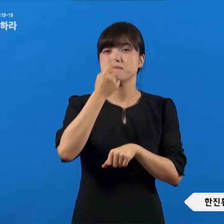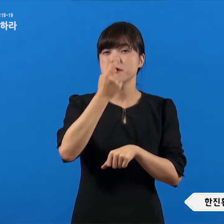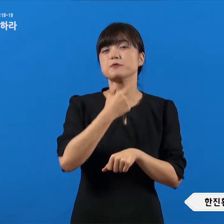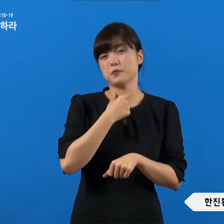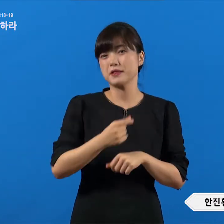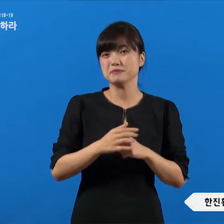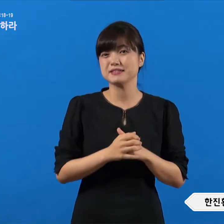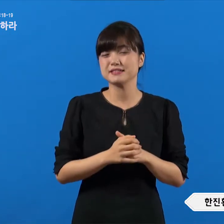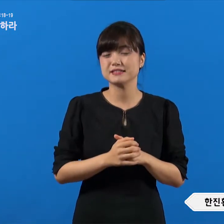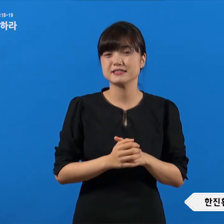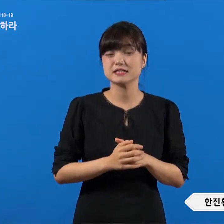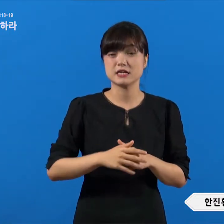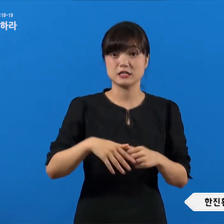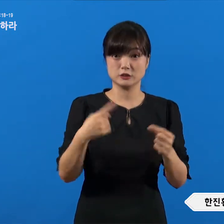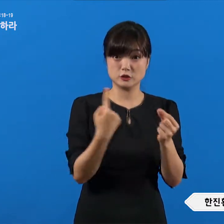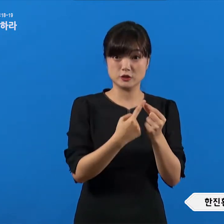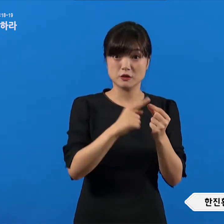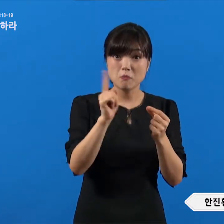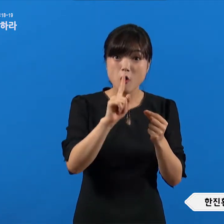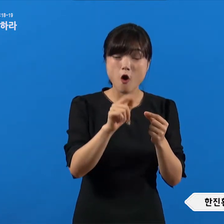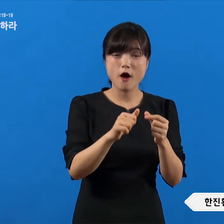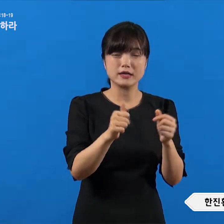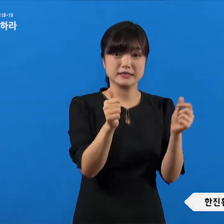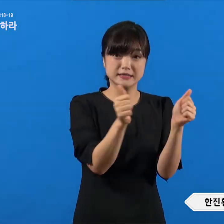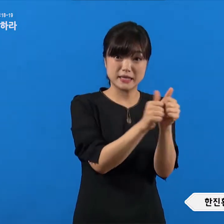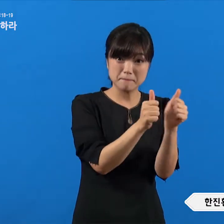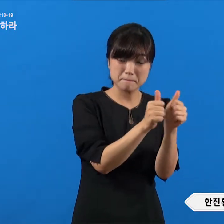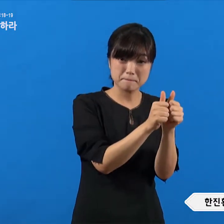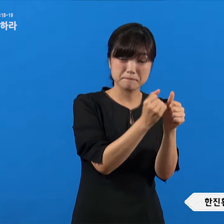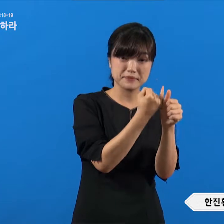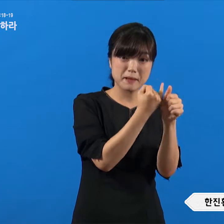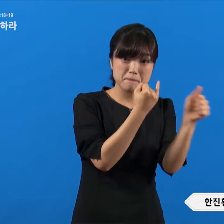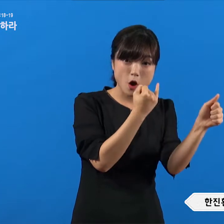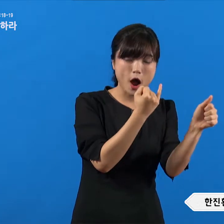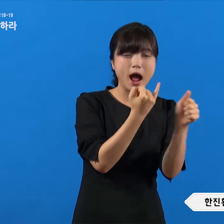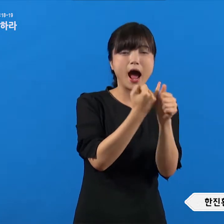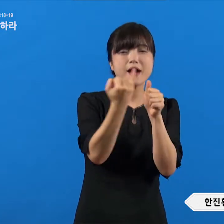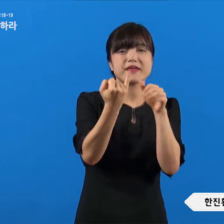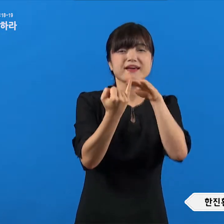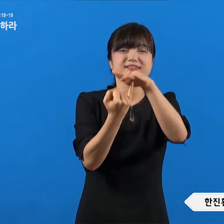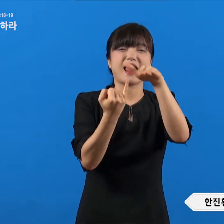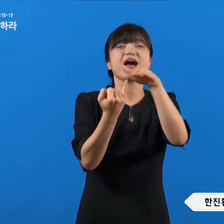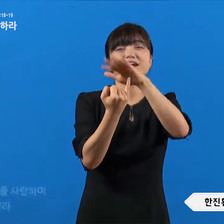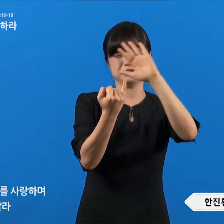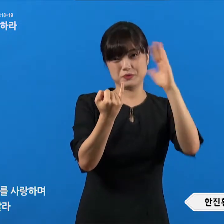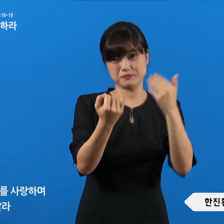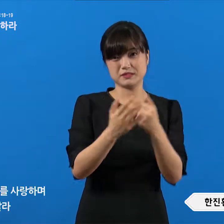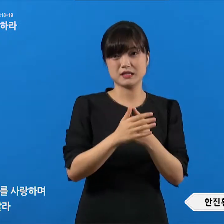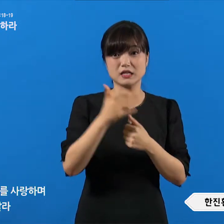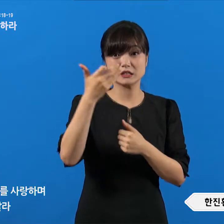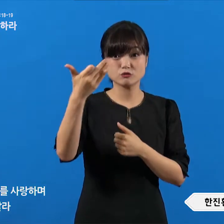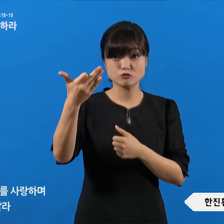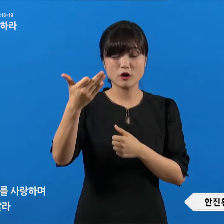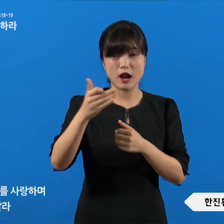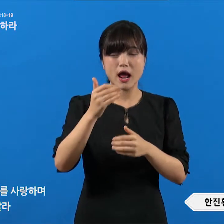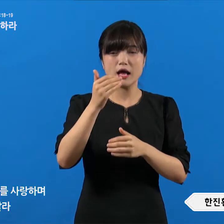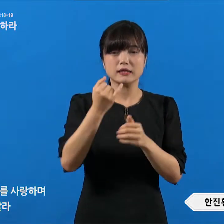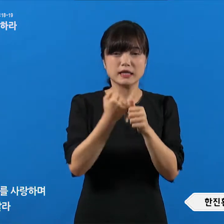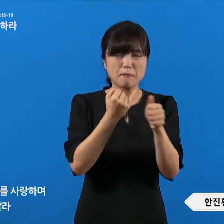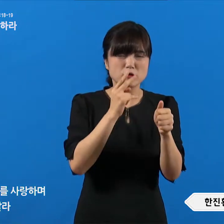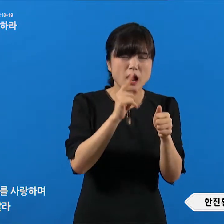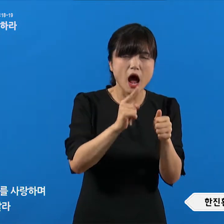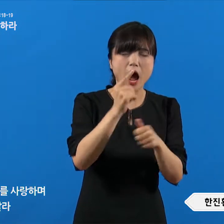있습니다. 먼저 남편은 아내를 사랑해야 합니다. 19절에 남편들아